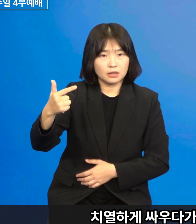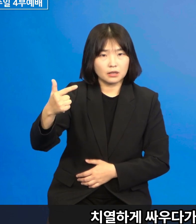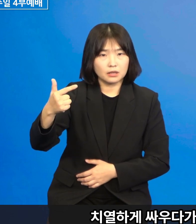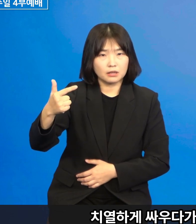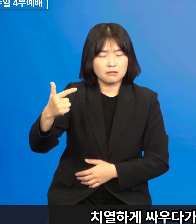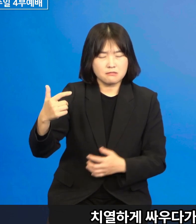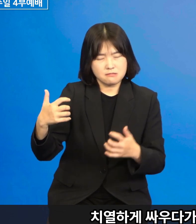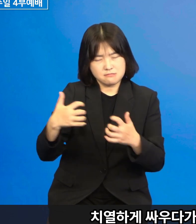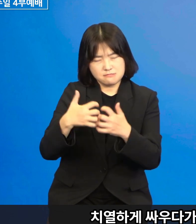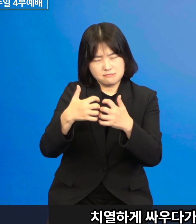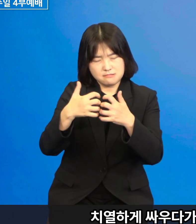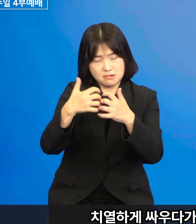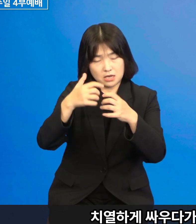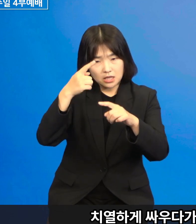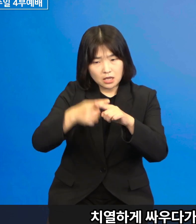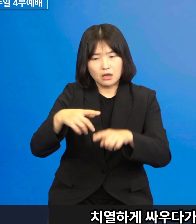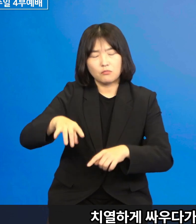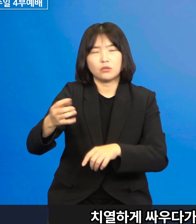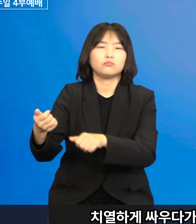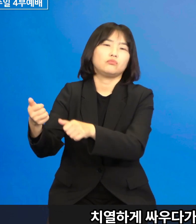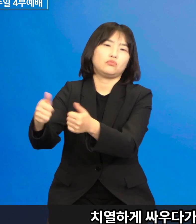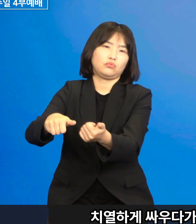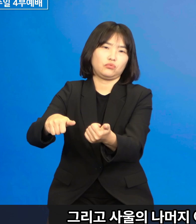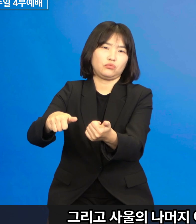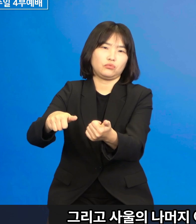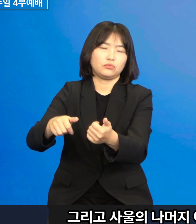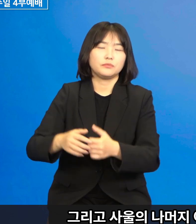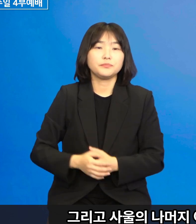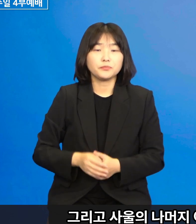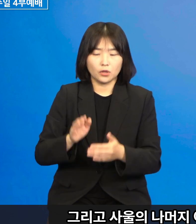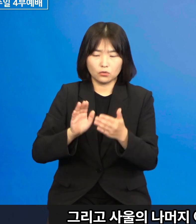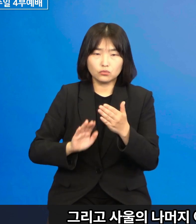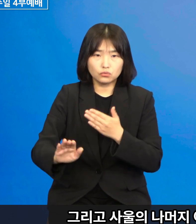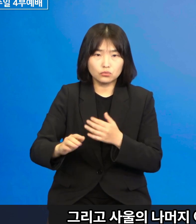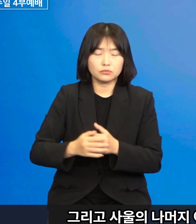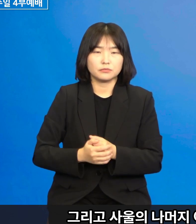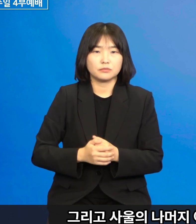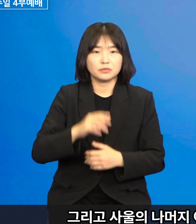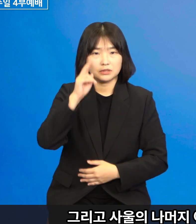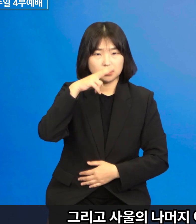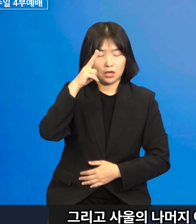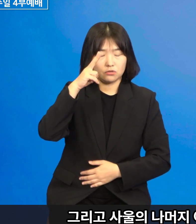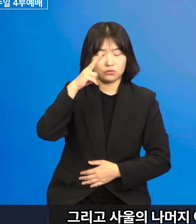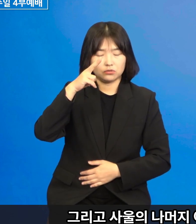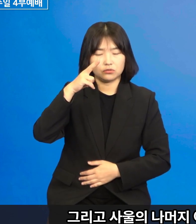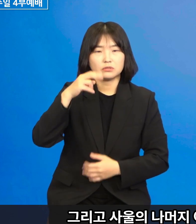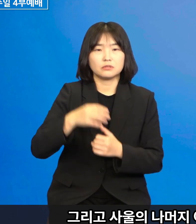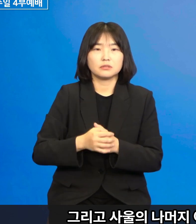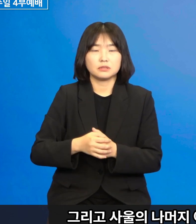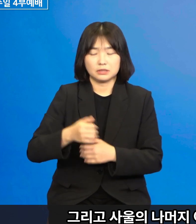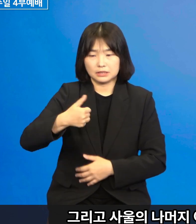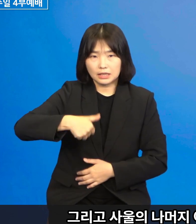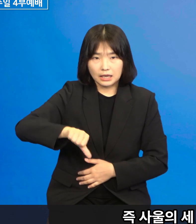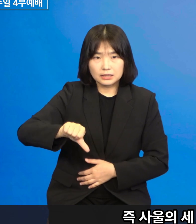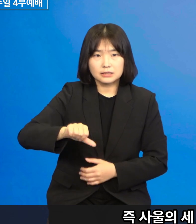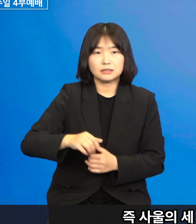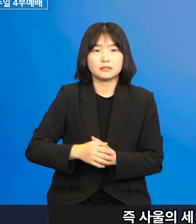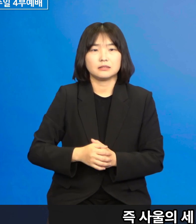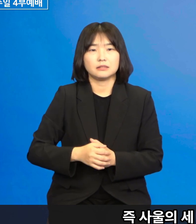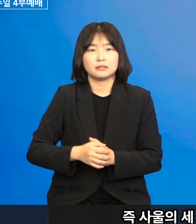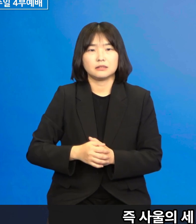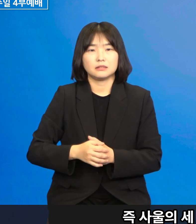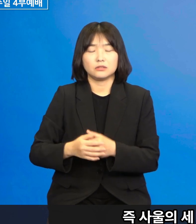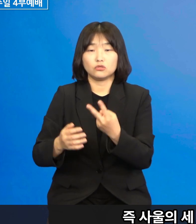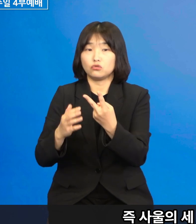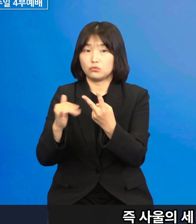치열하게 싸우다가 그가 먼저 전사를 합니다. 그리고 사울의 나머지 아들이죠, 아비나답, 말기수아, 즉 사울의